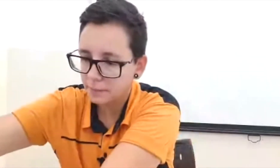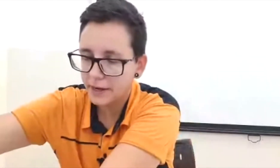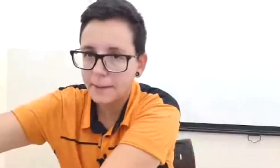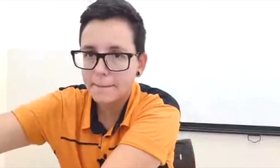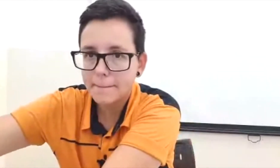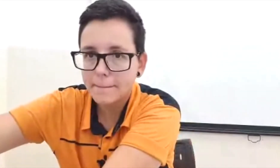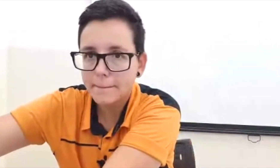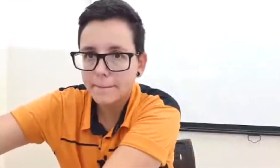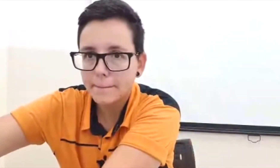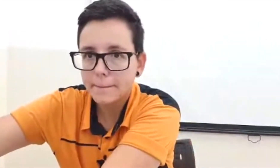Peraí.